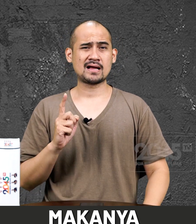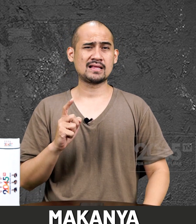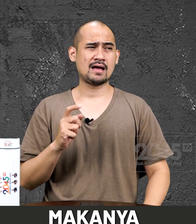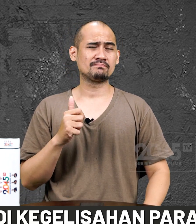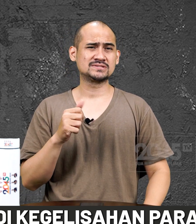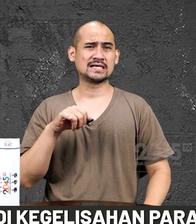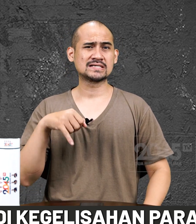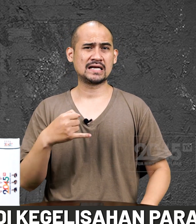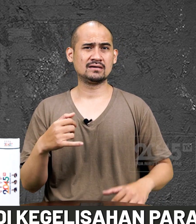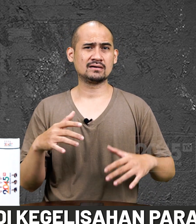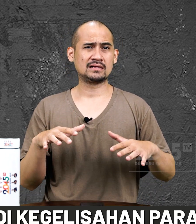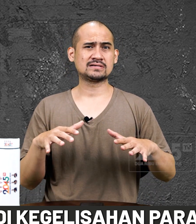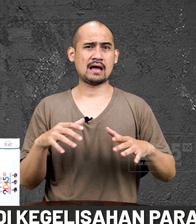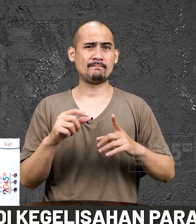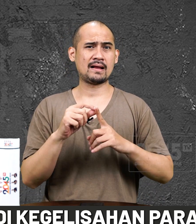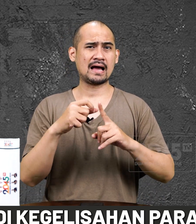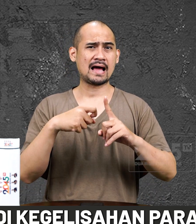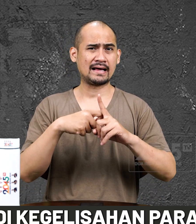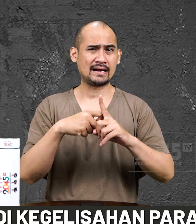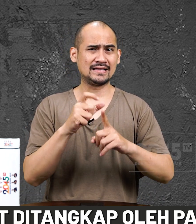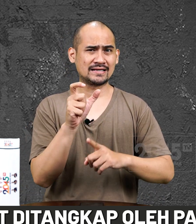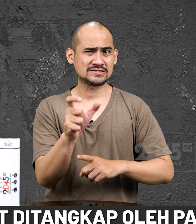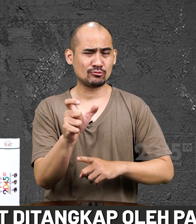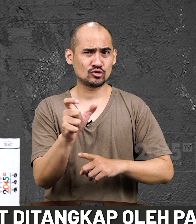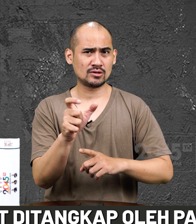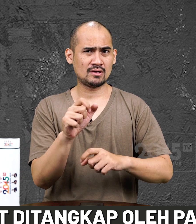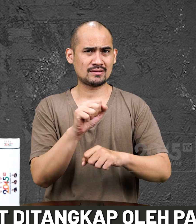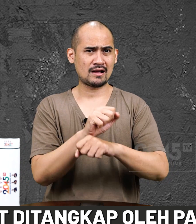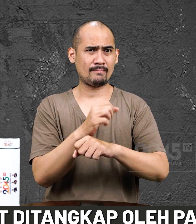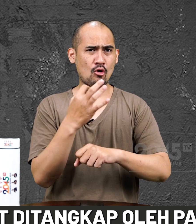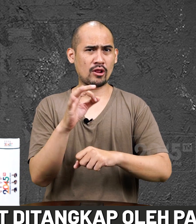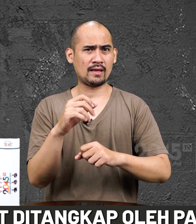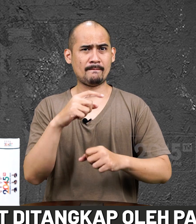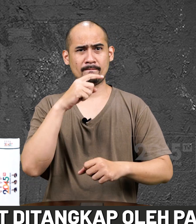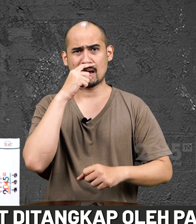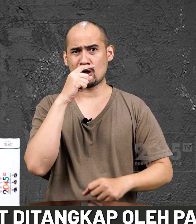Makanya, bisa jadi kegelisahan para kader tersebut ditangkap oleh Pak Luhut.